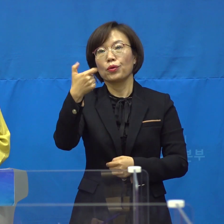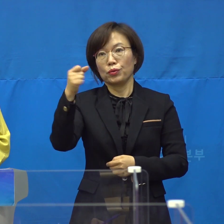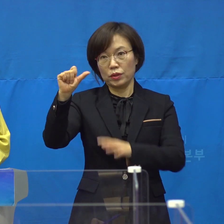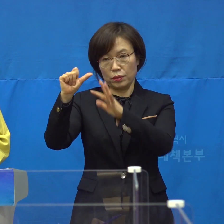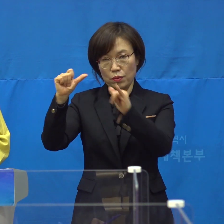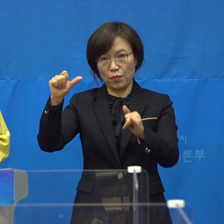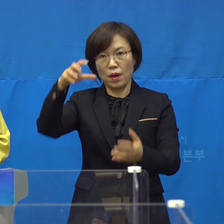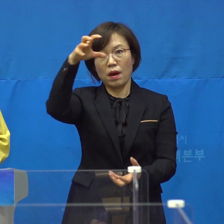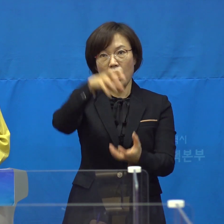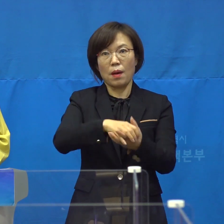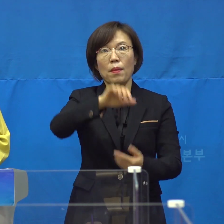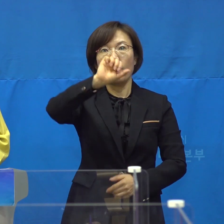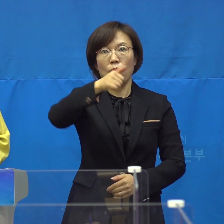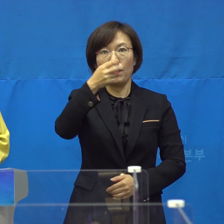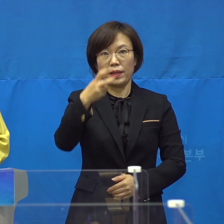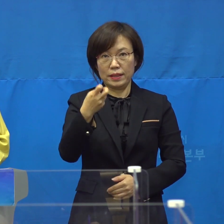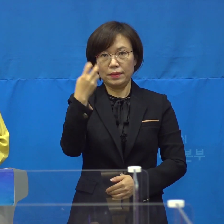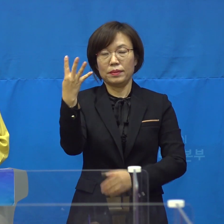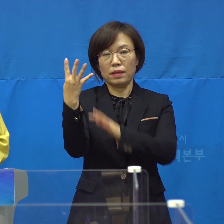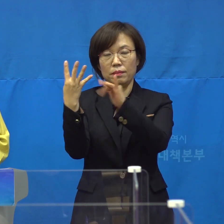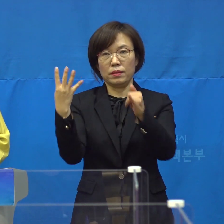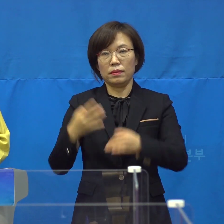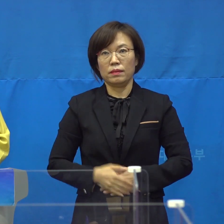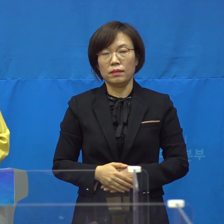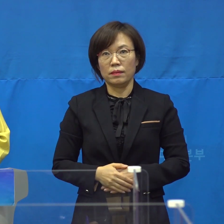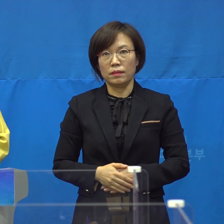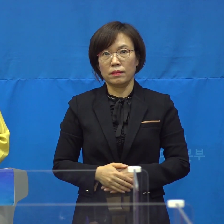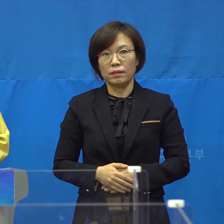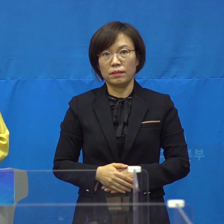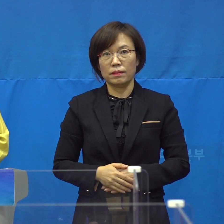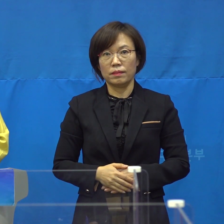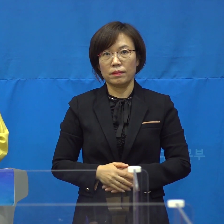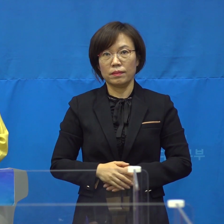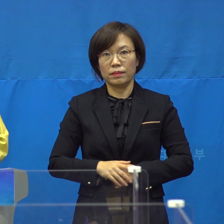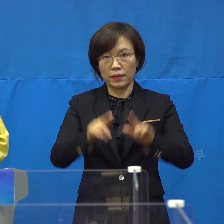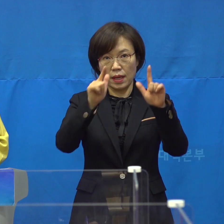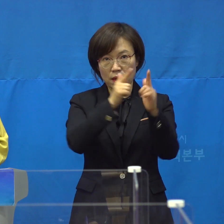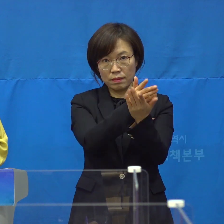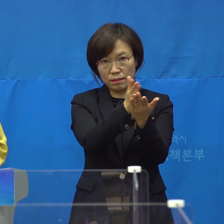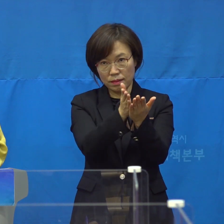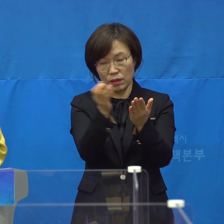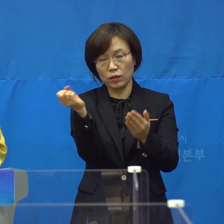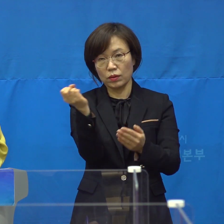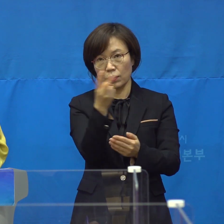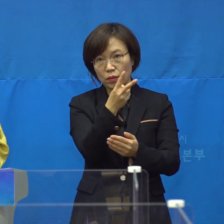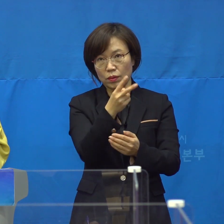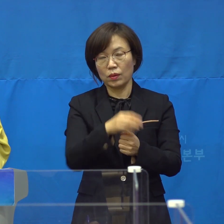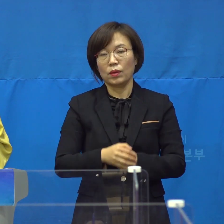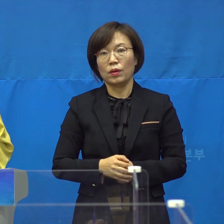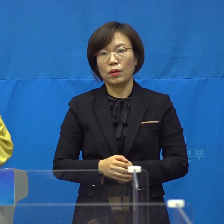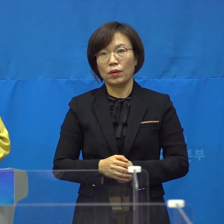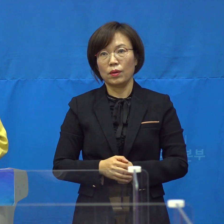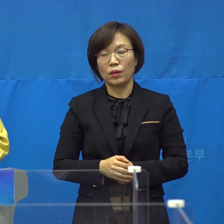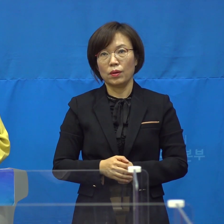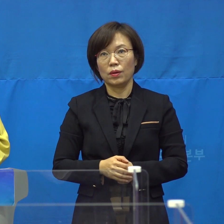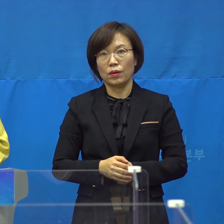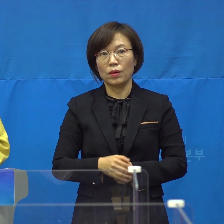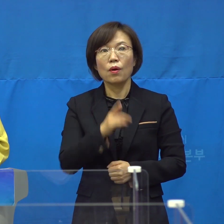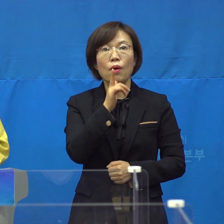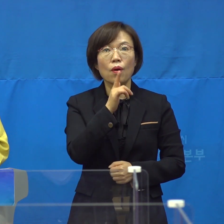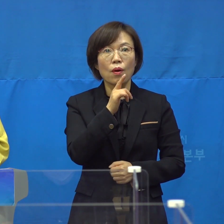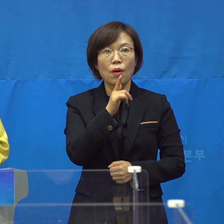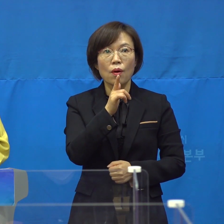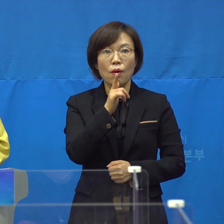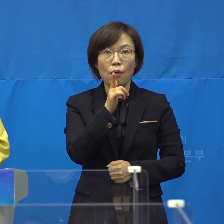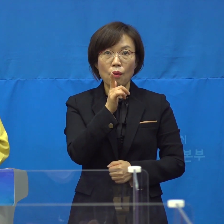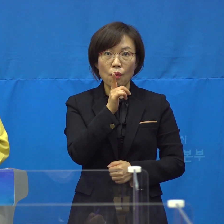65명 등 523명입니다. 일자별 발생 현황과 2페이지 월별